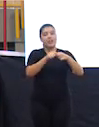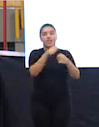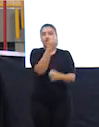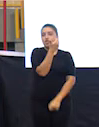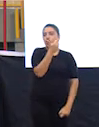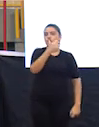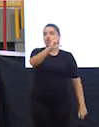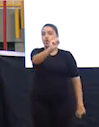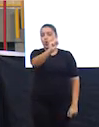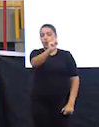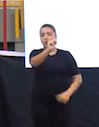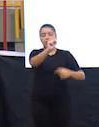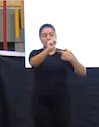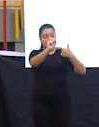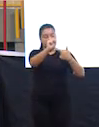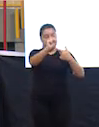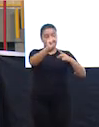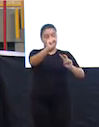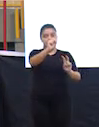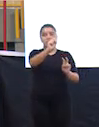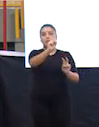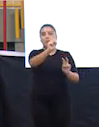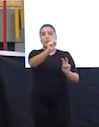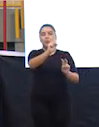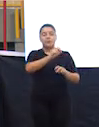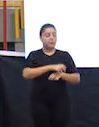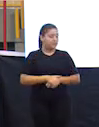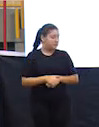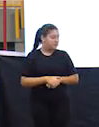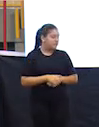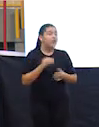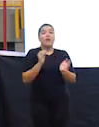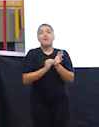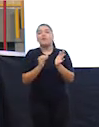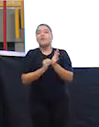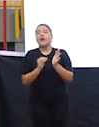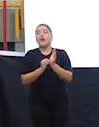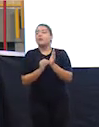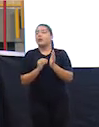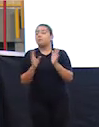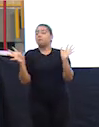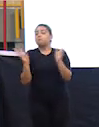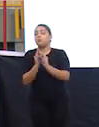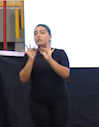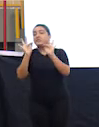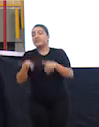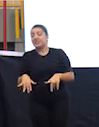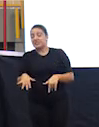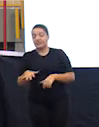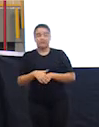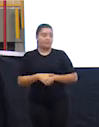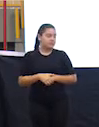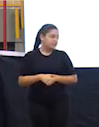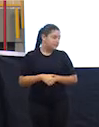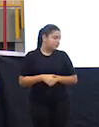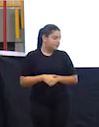18 25avos. O que é que falta para completar?